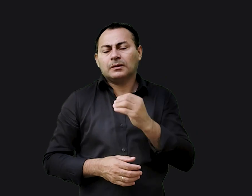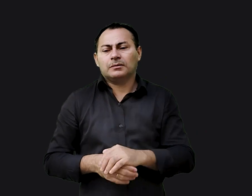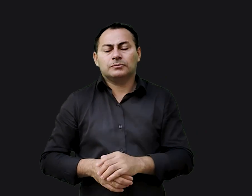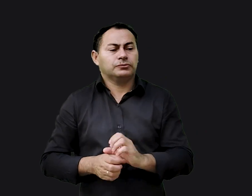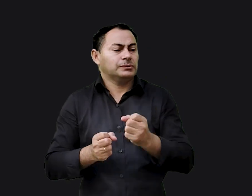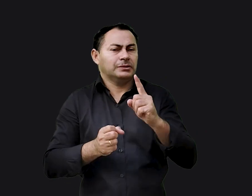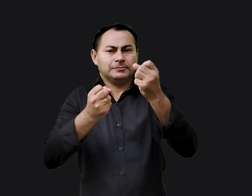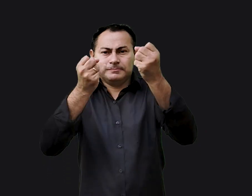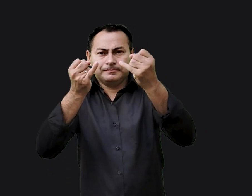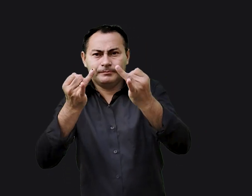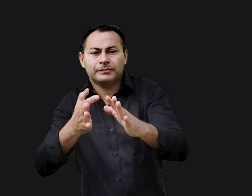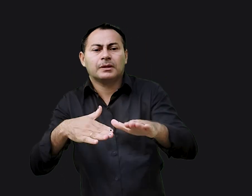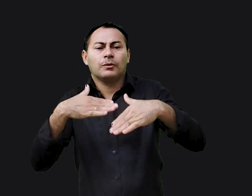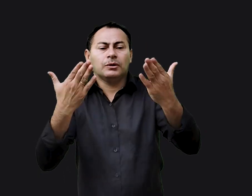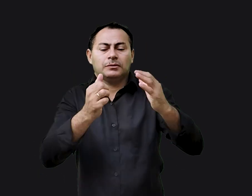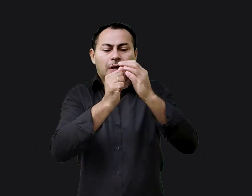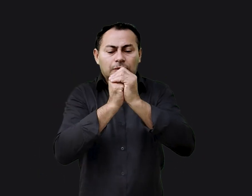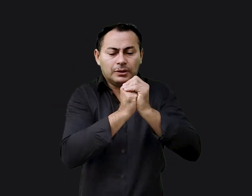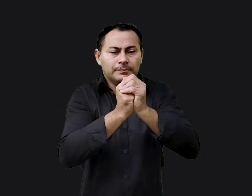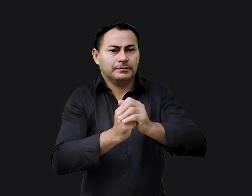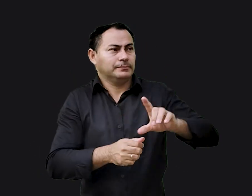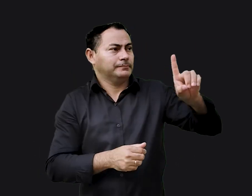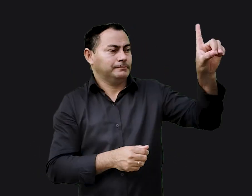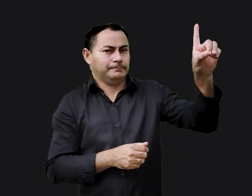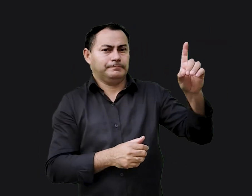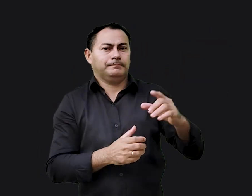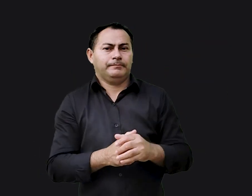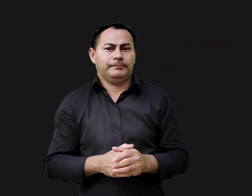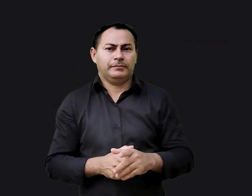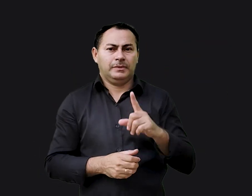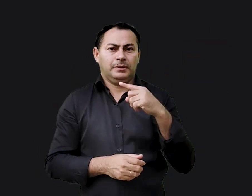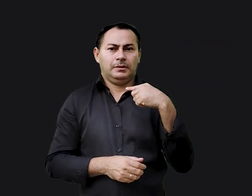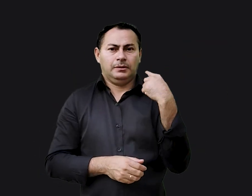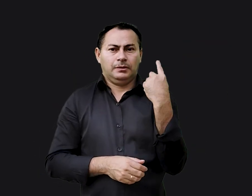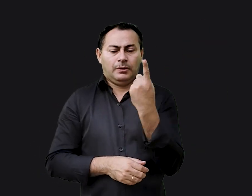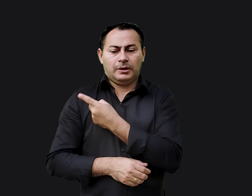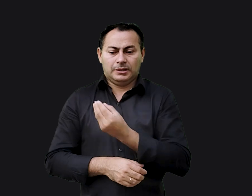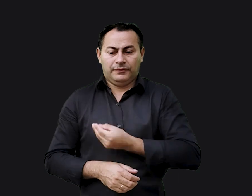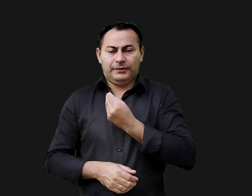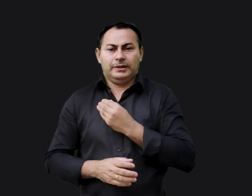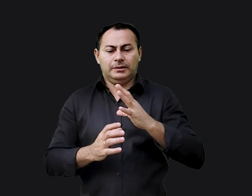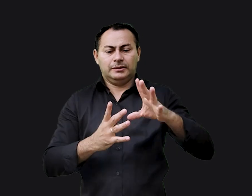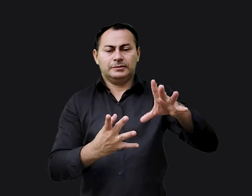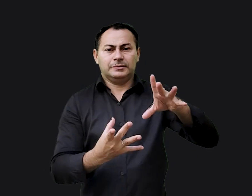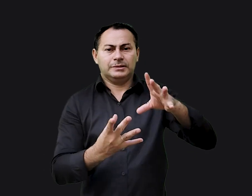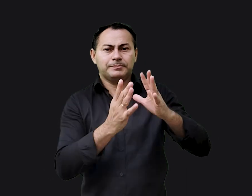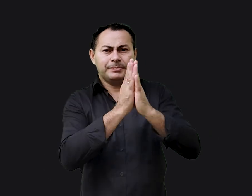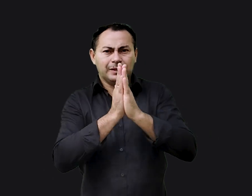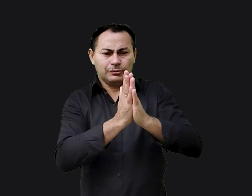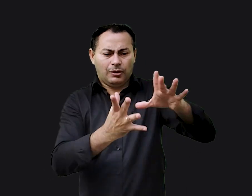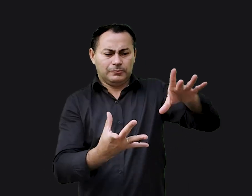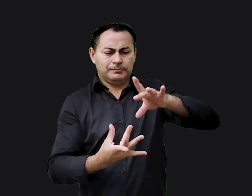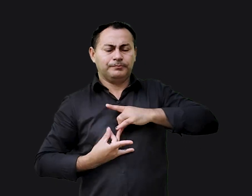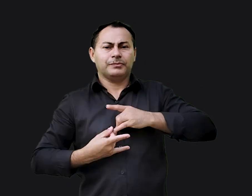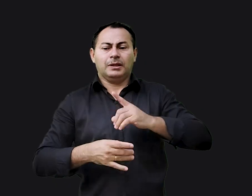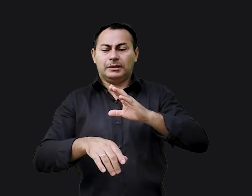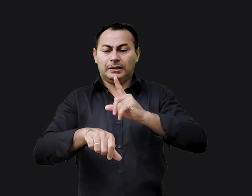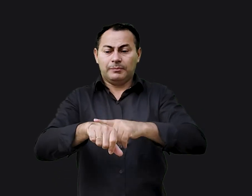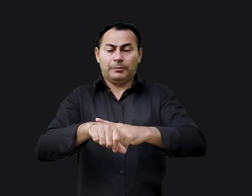experimentemos o inexprimível quando adoramos a Deus e Nossa jornada espiritual Há momentos em que vivemos coisas